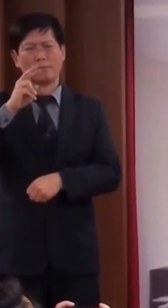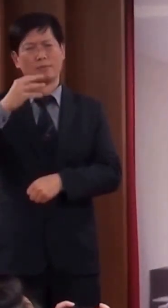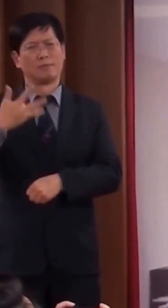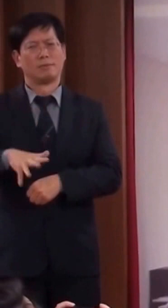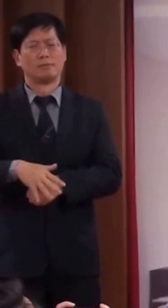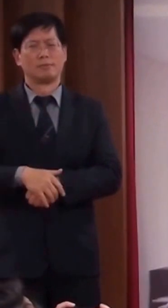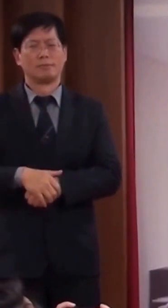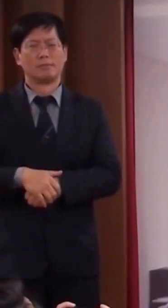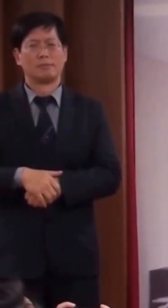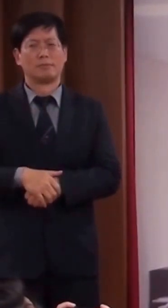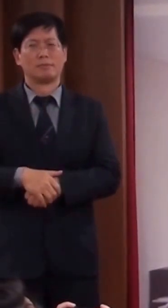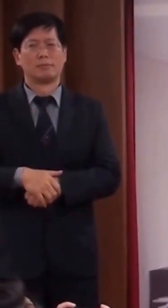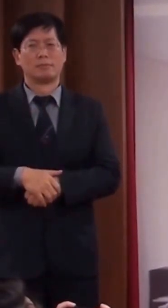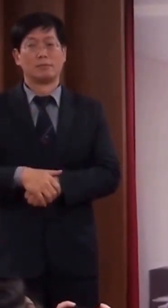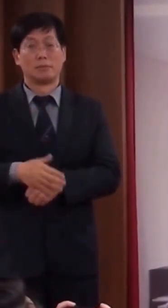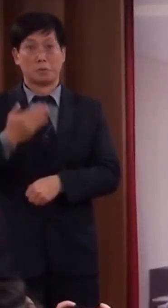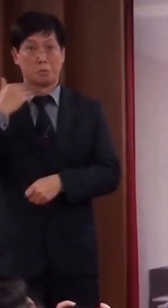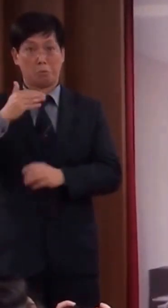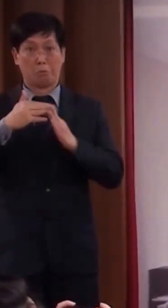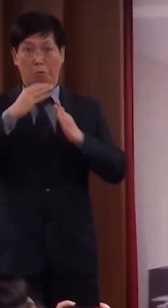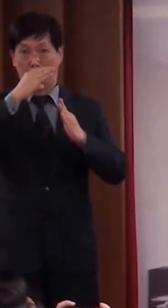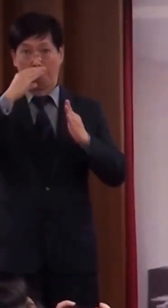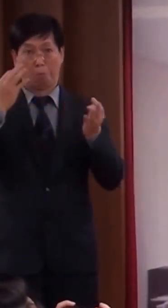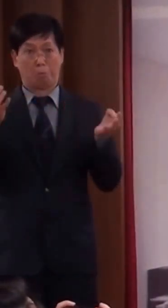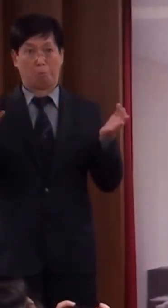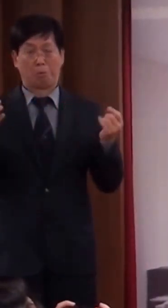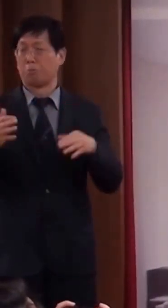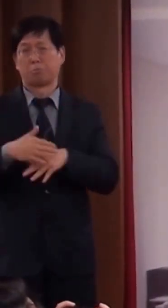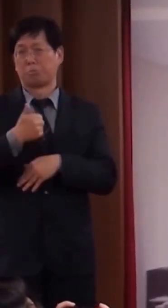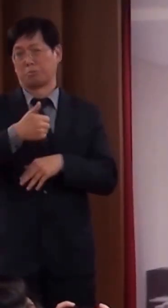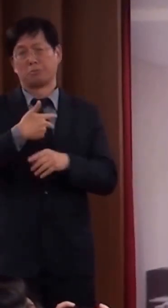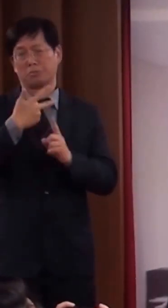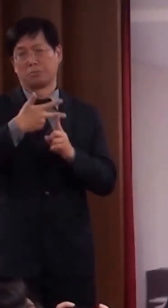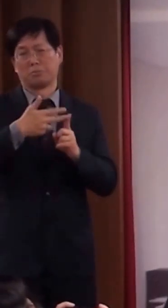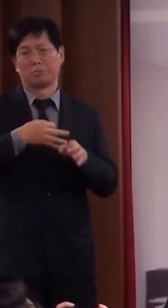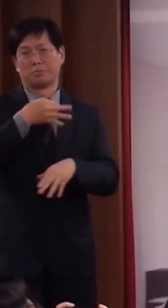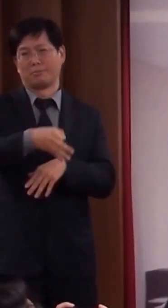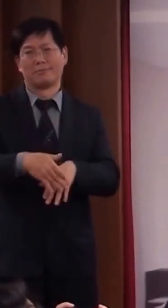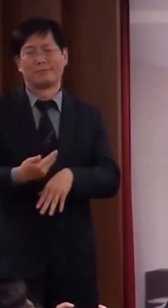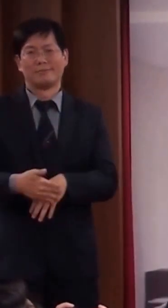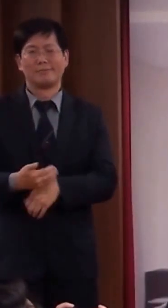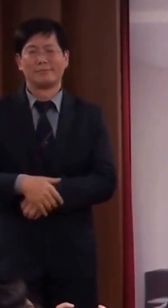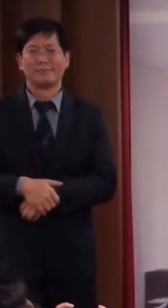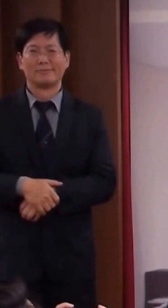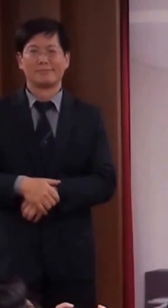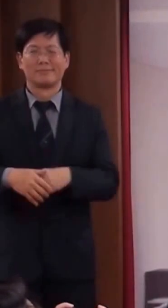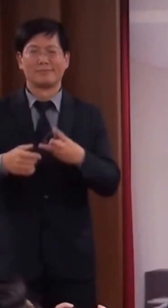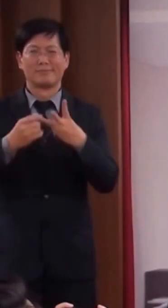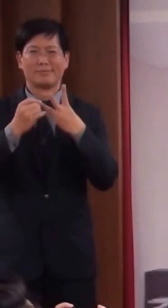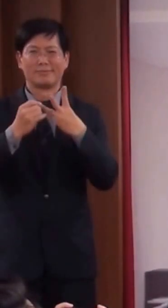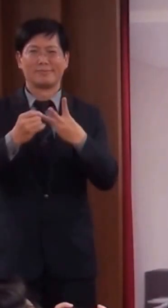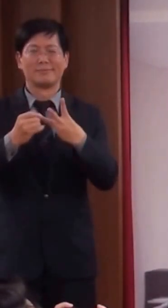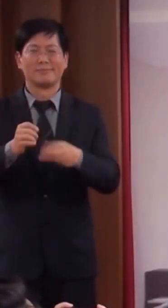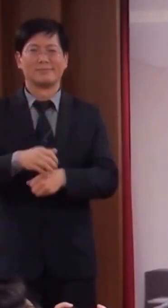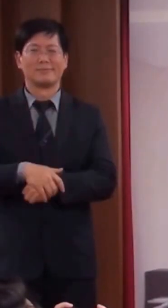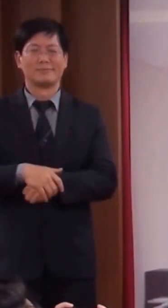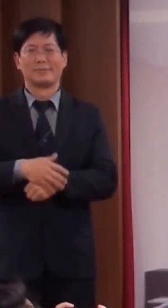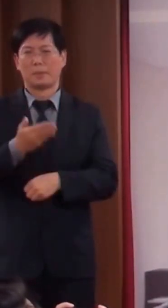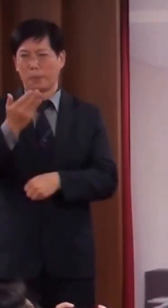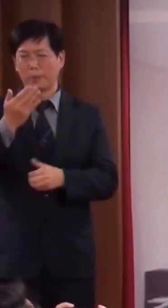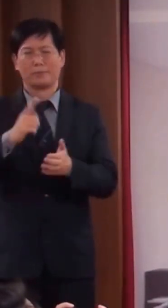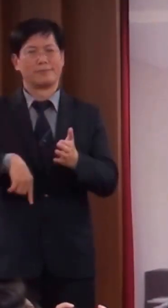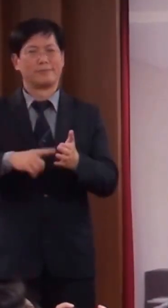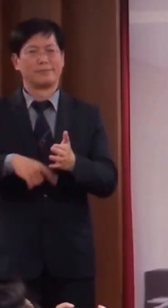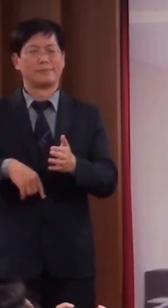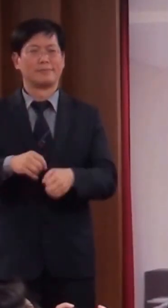下，哦，那不然就是豪宅了。豪宅的应该也不会在这边缴，哦， 是是是，哦。好，第三招 更简单，是